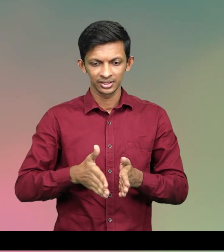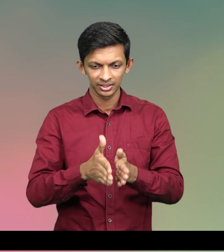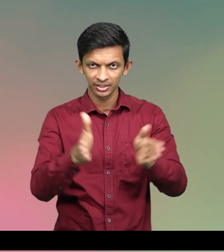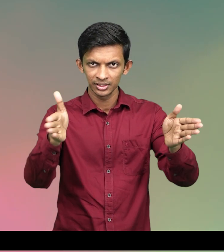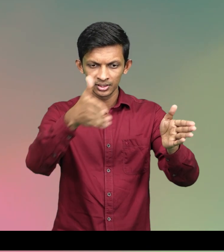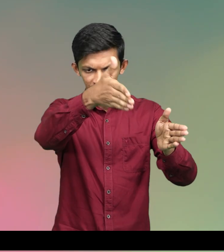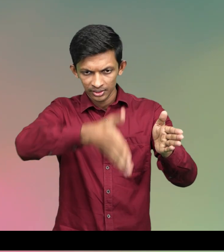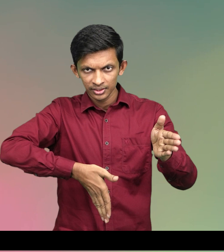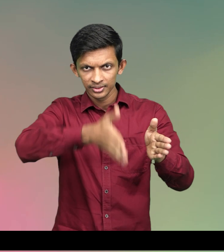నావిగేషన్,